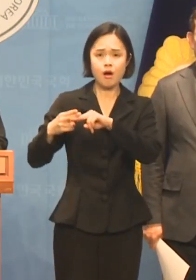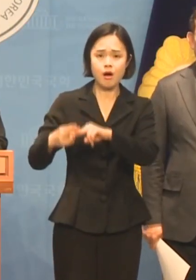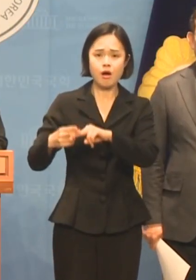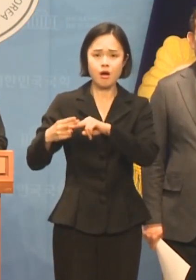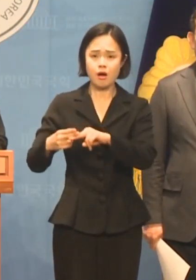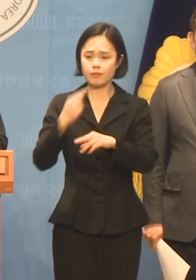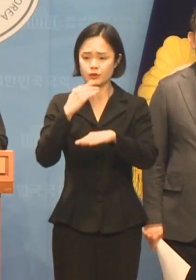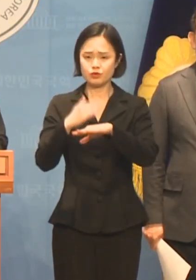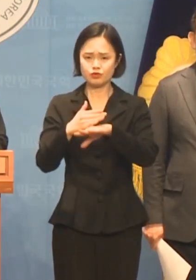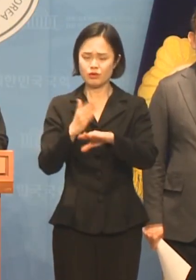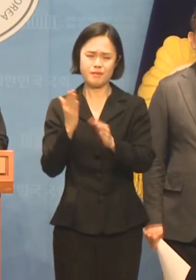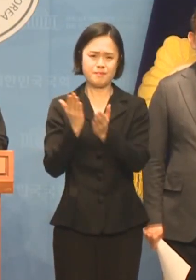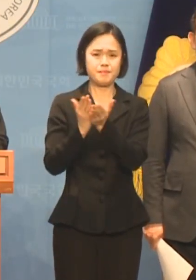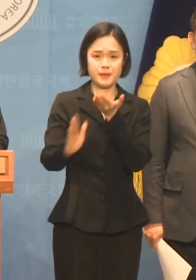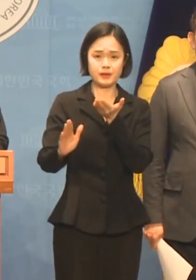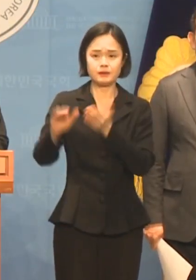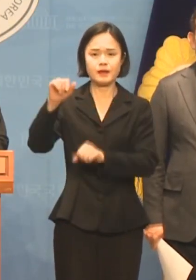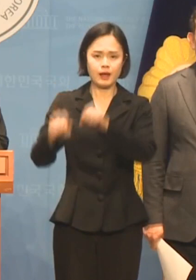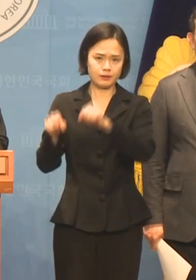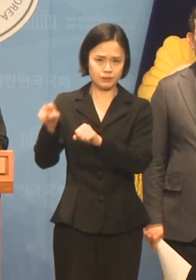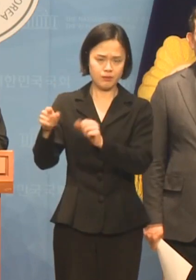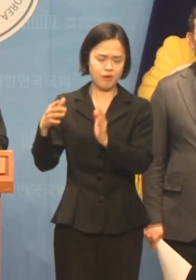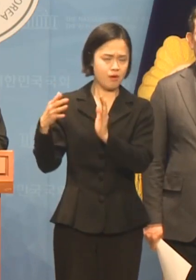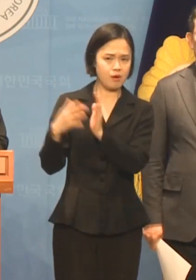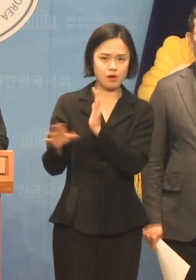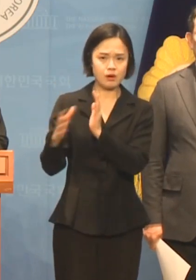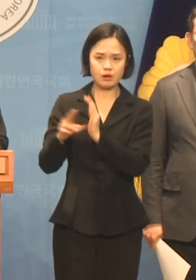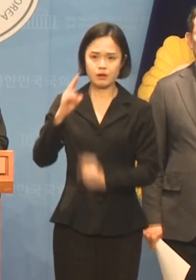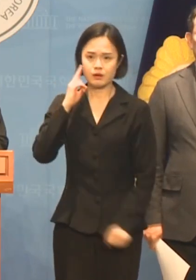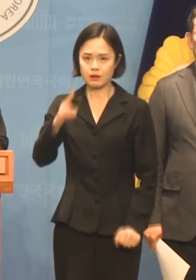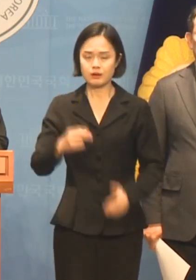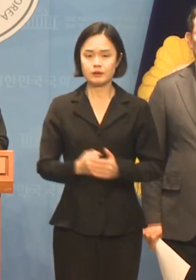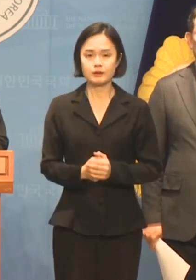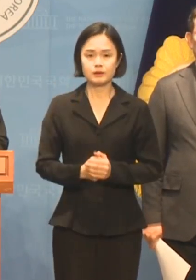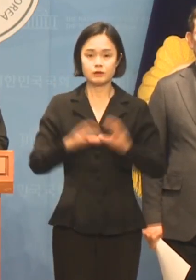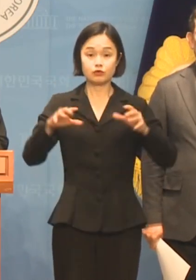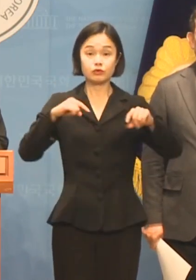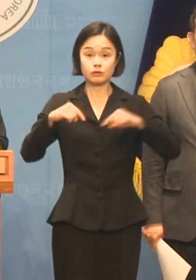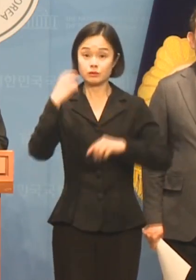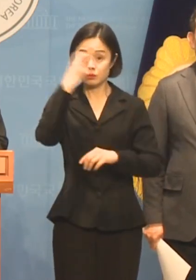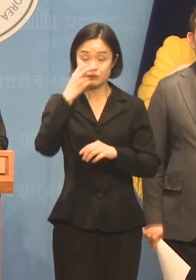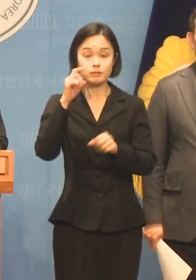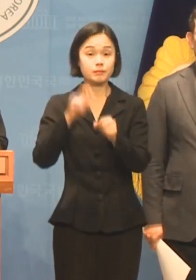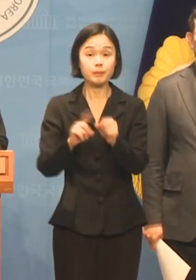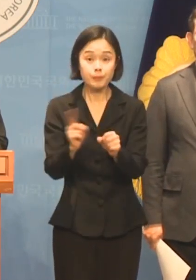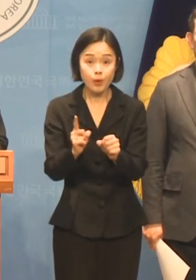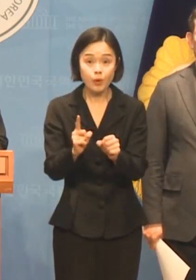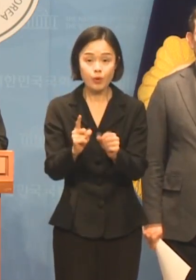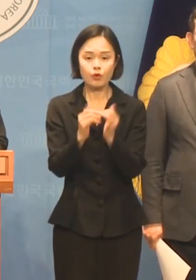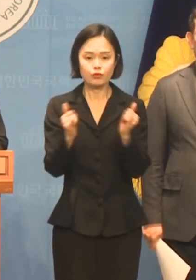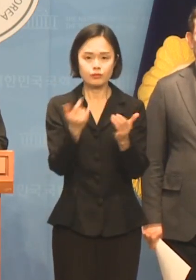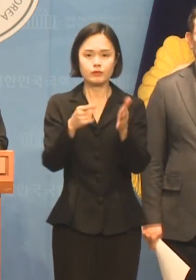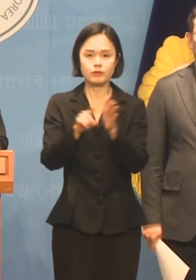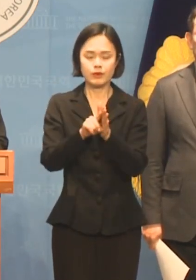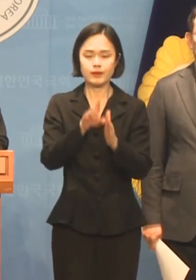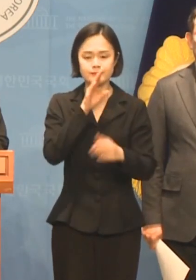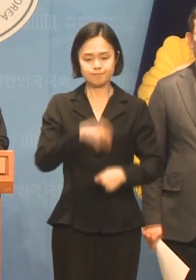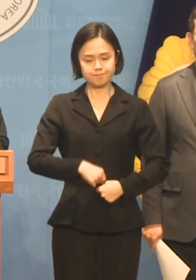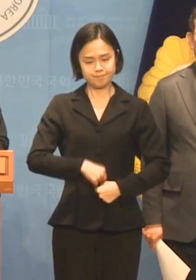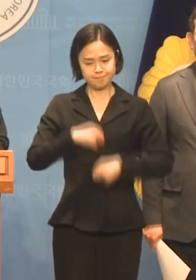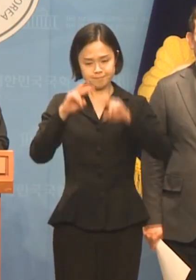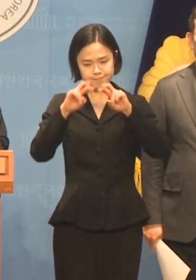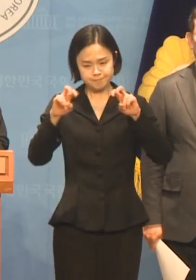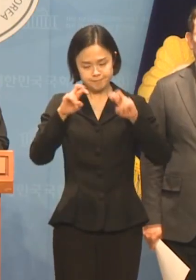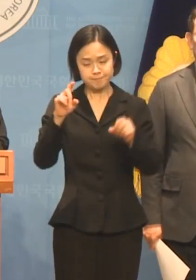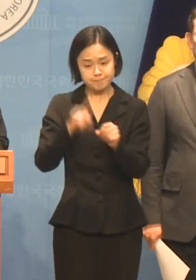없습니다. 국정조사는 진실을 규명하여 국민들에게 알리기 위한 목적으로 실시되는 것입니다.